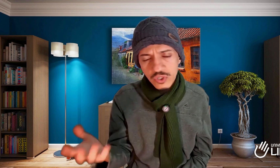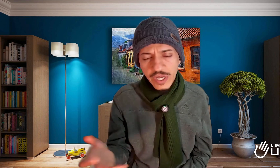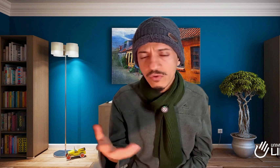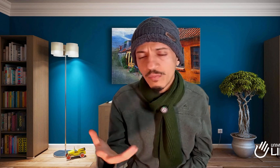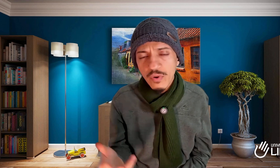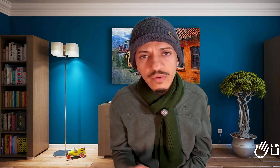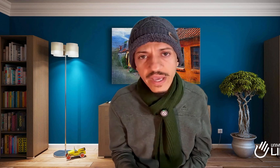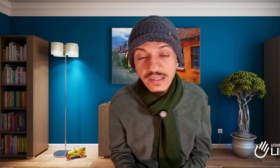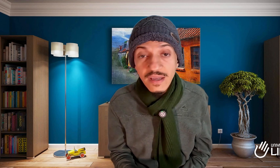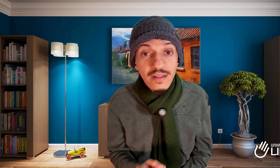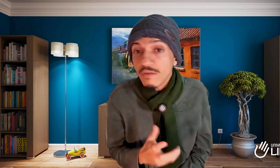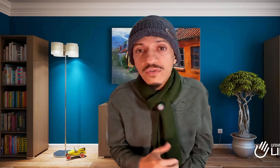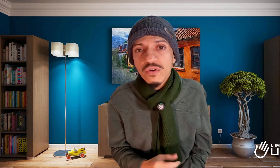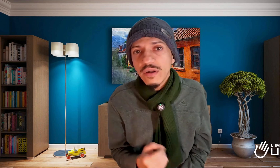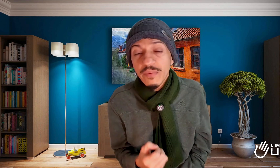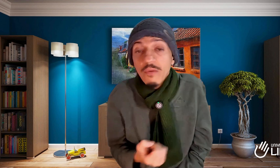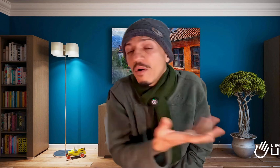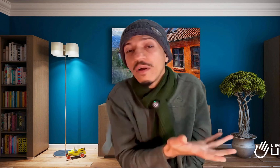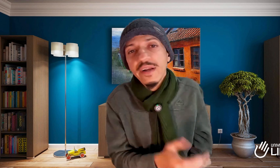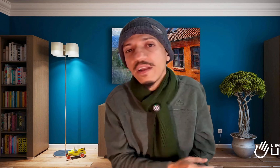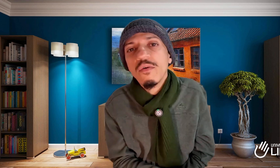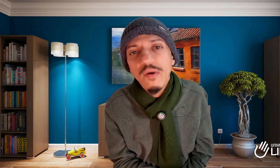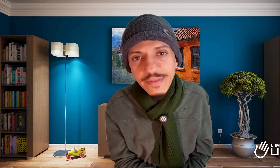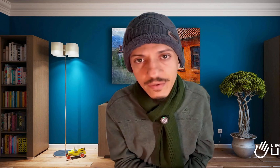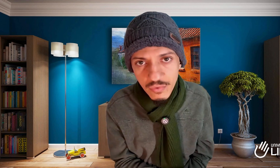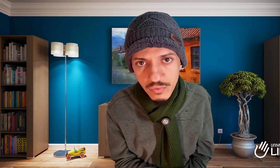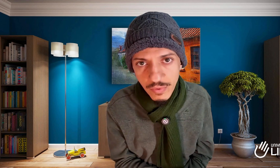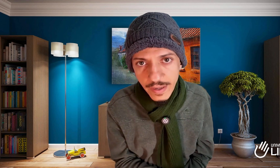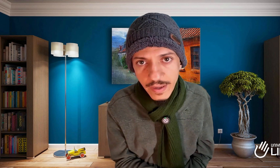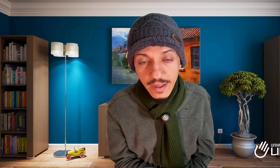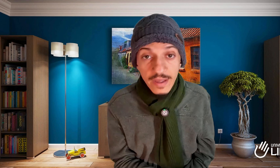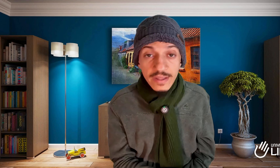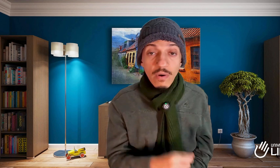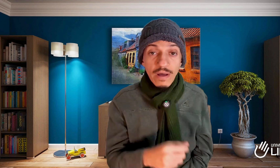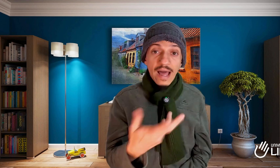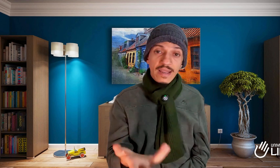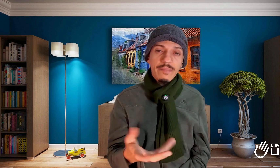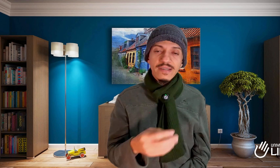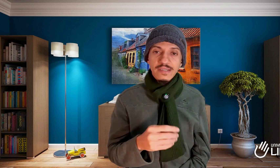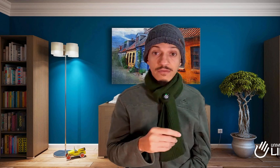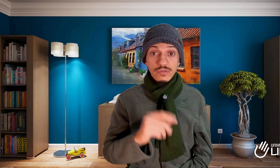do português não funciona, porque é uma outra língua, uma outra cultura. Então, na Libras, essa construção.